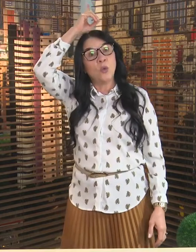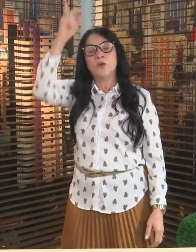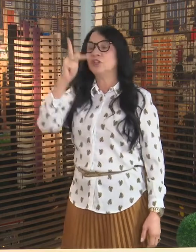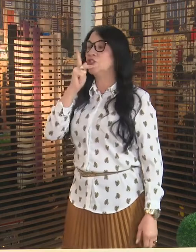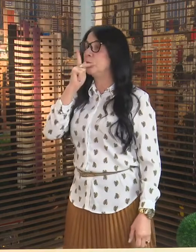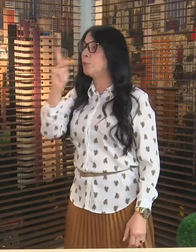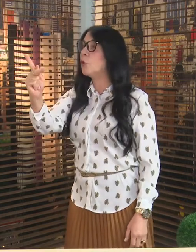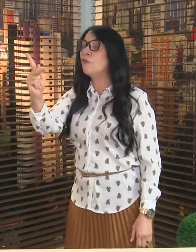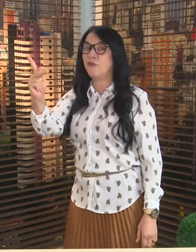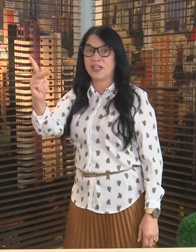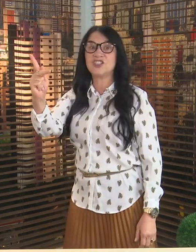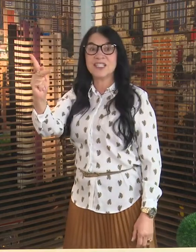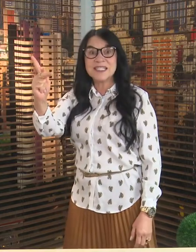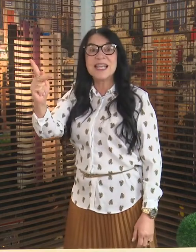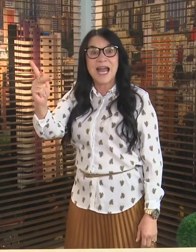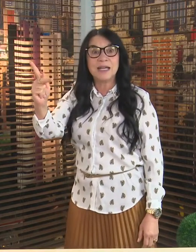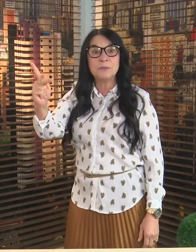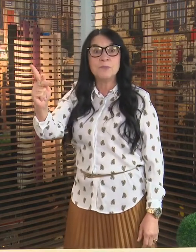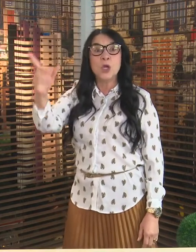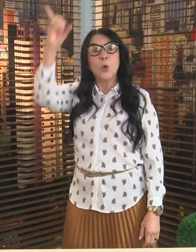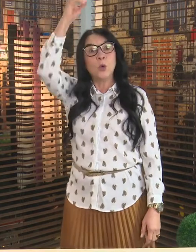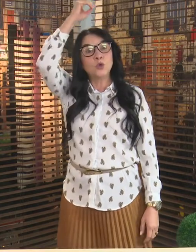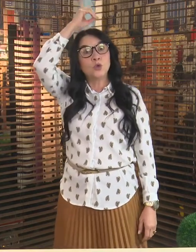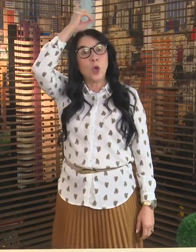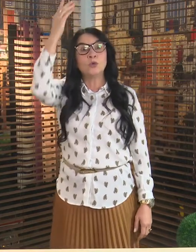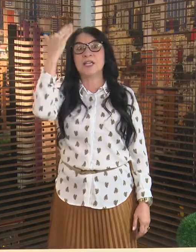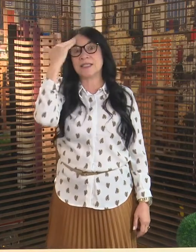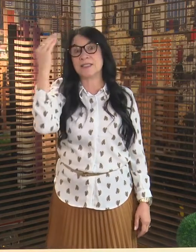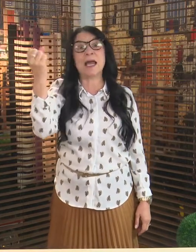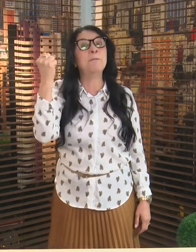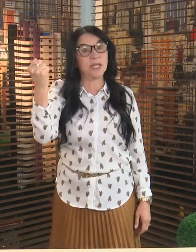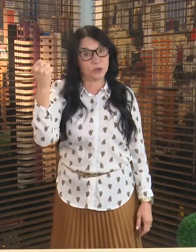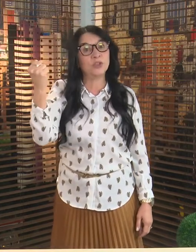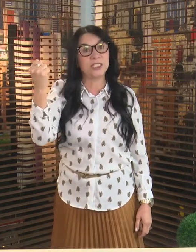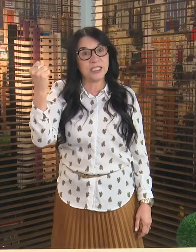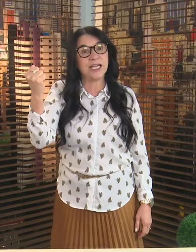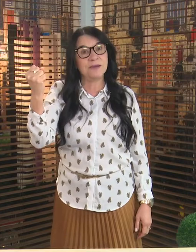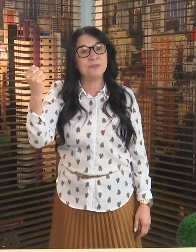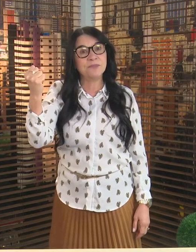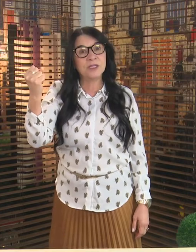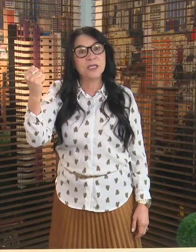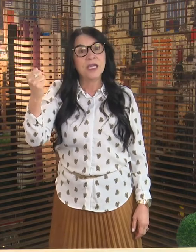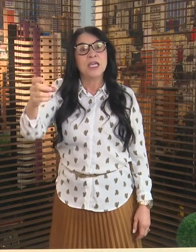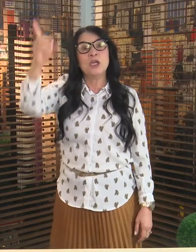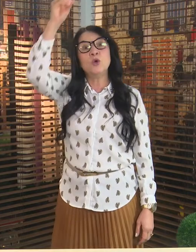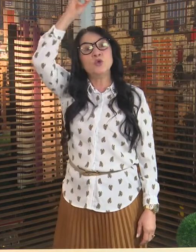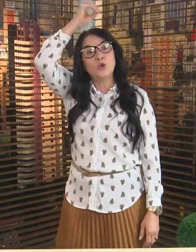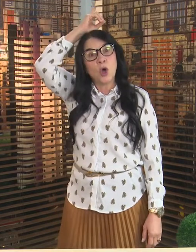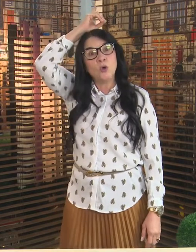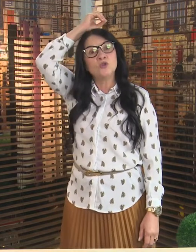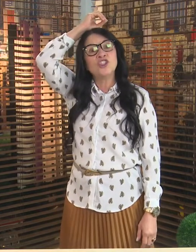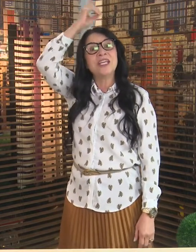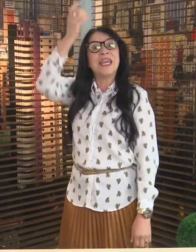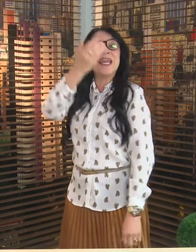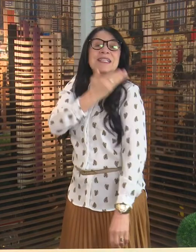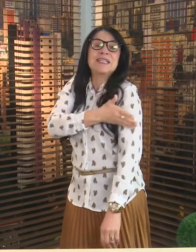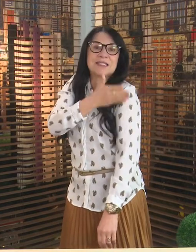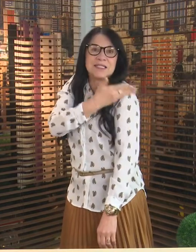dom de profetizar, o dom da sabedoria e o dom de